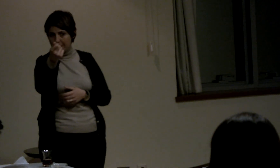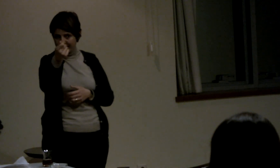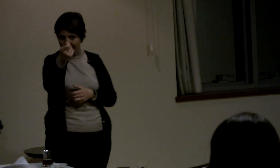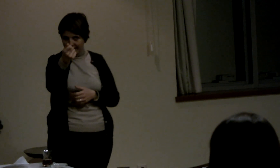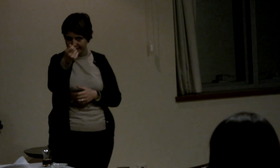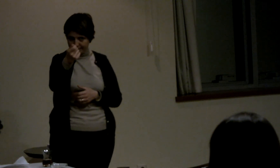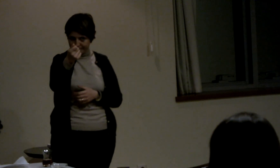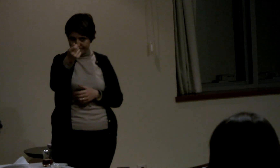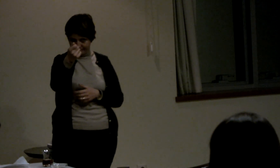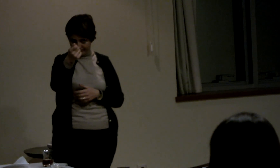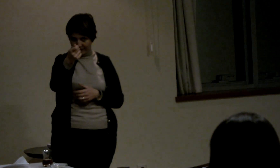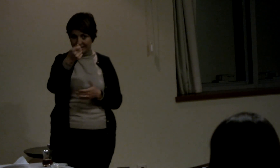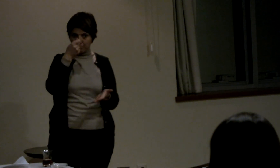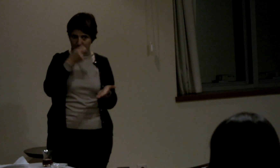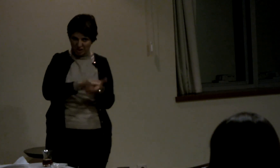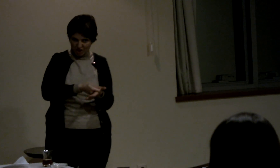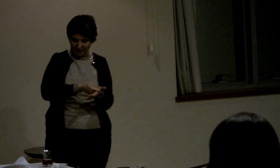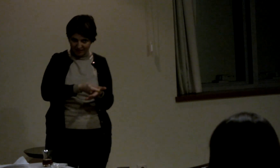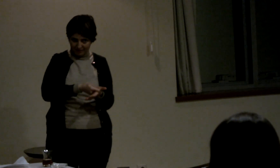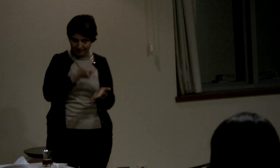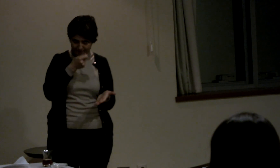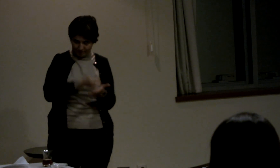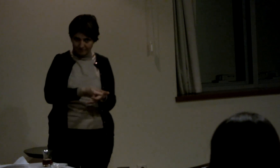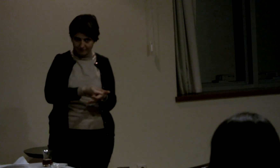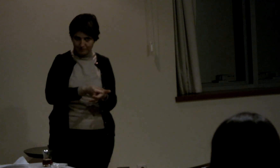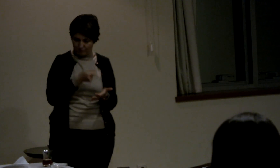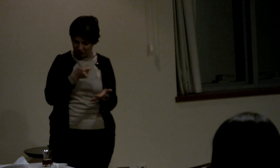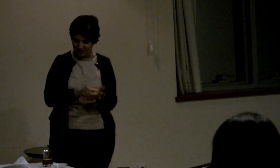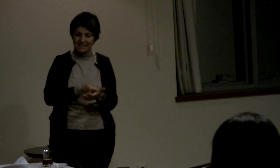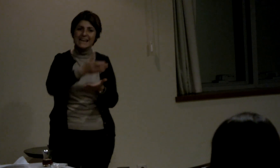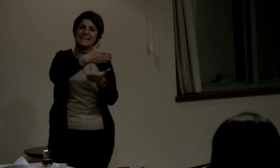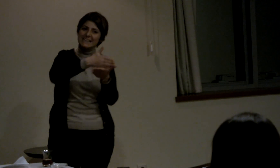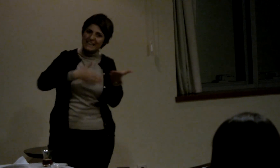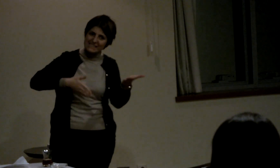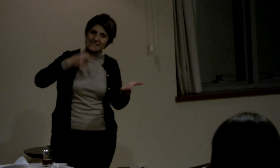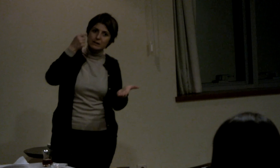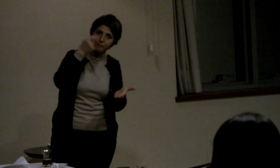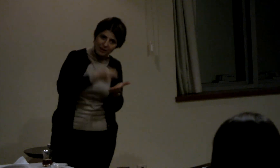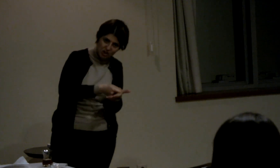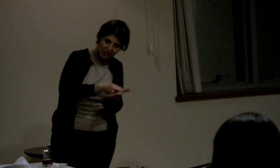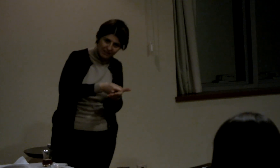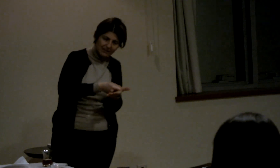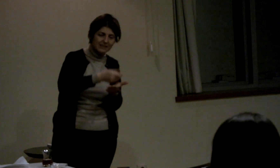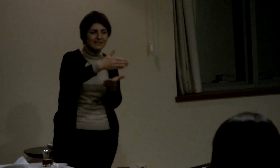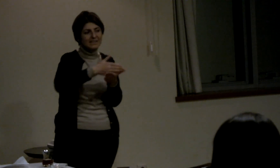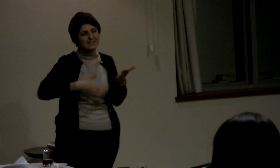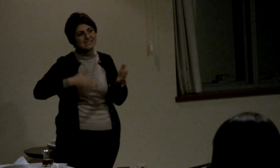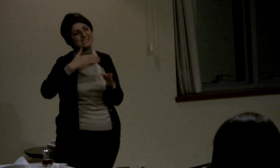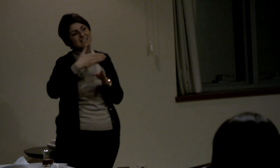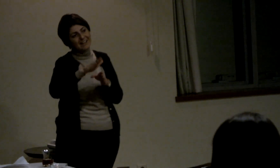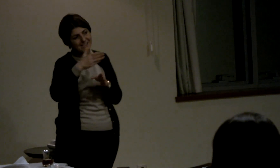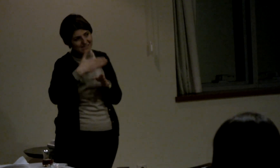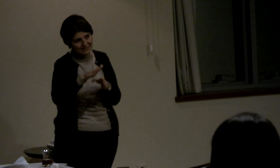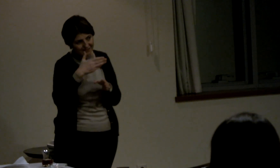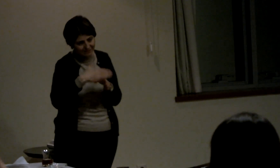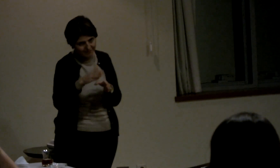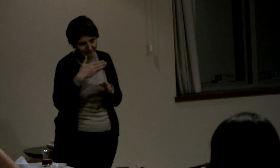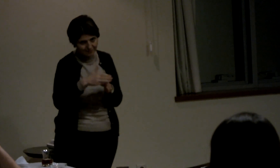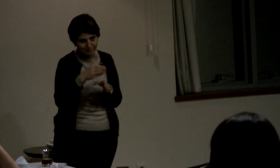Para, peşin, peşin. Yarısı peşin, yarısı taksit.